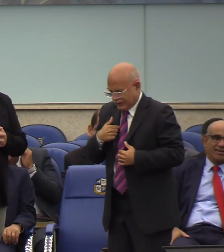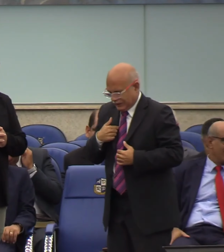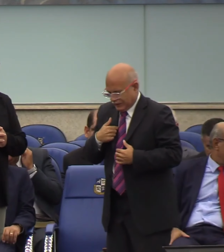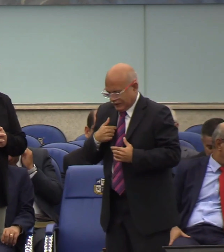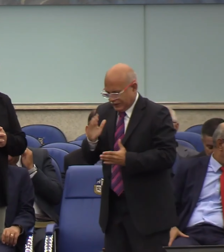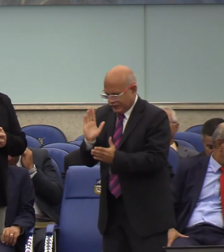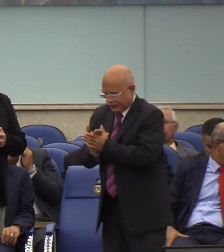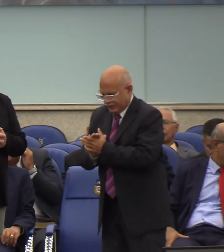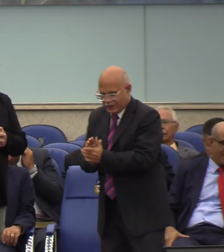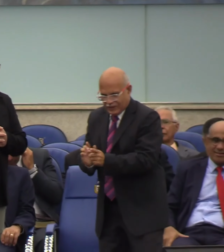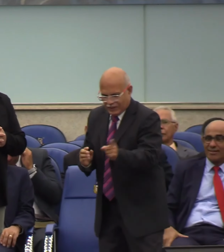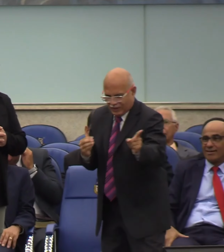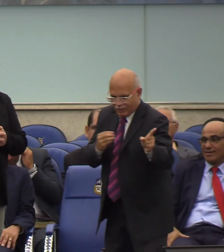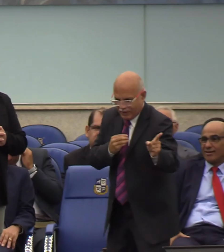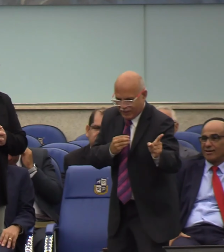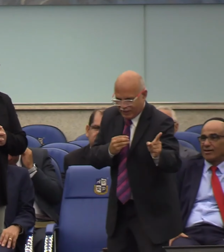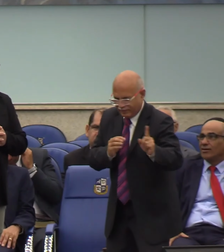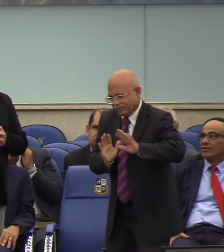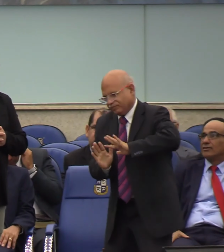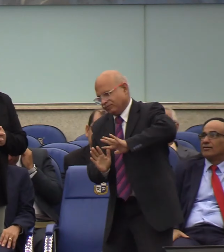dou.